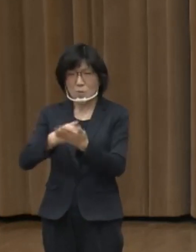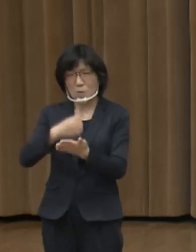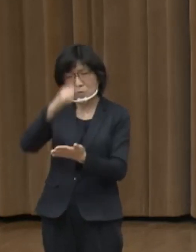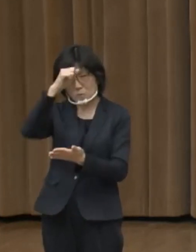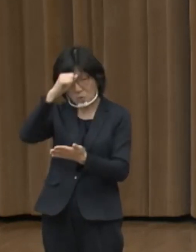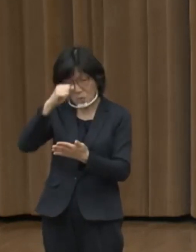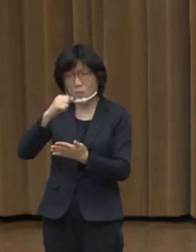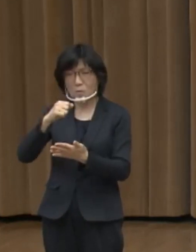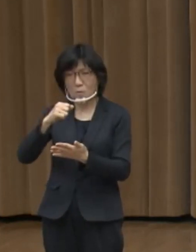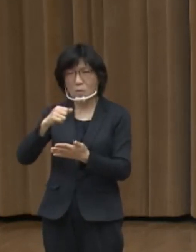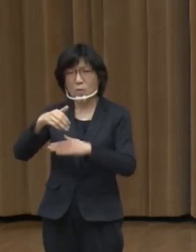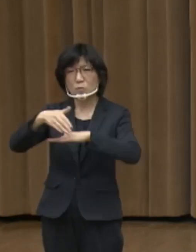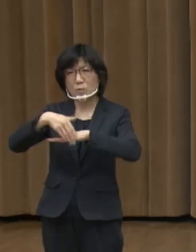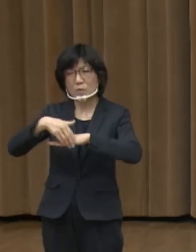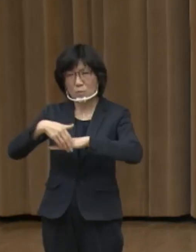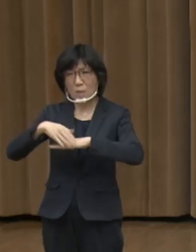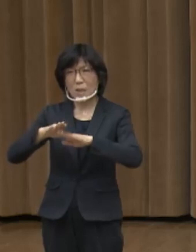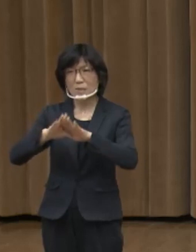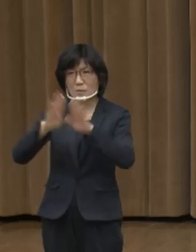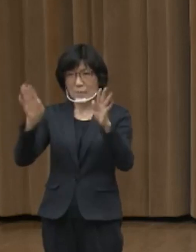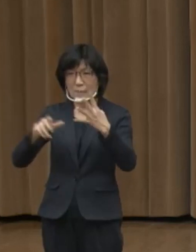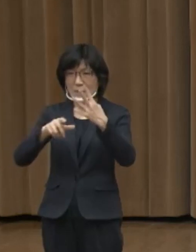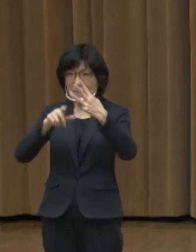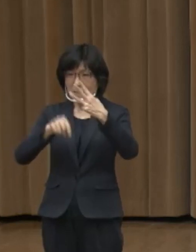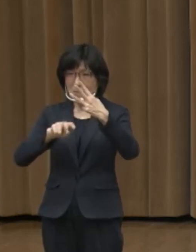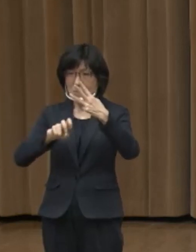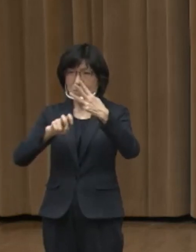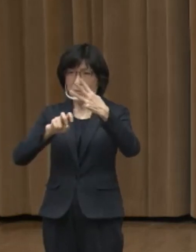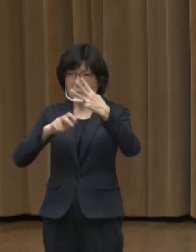したところ、3月29日時点で